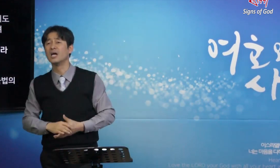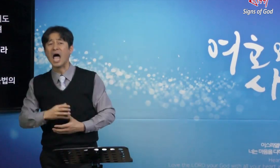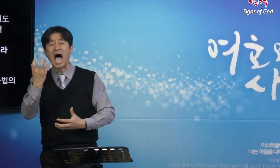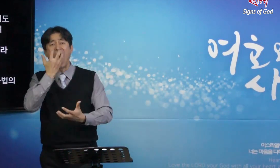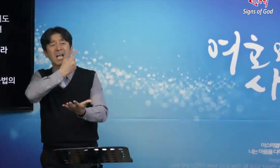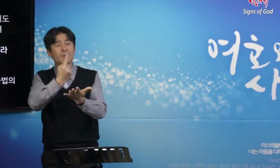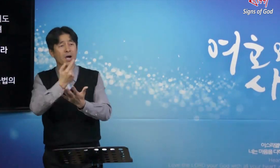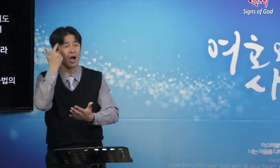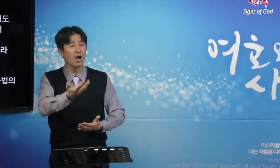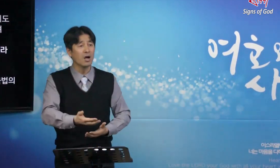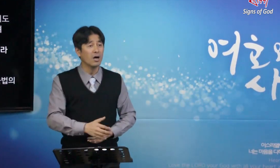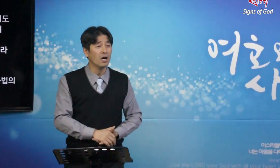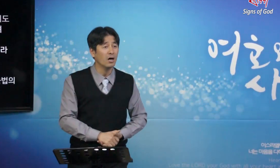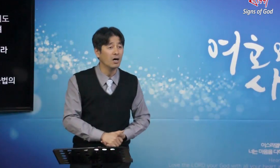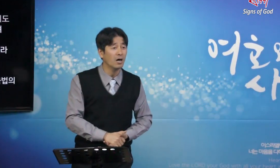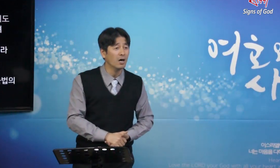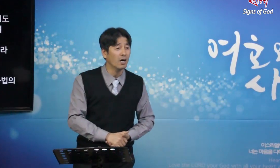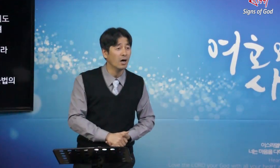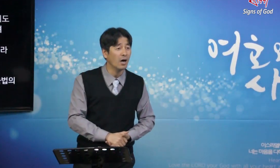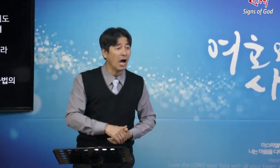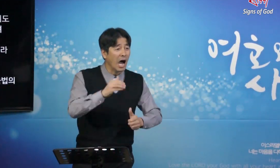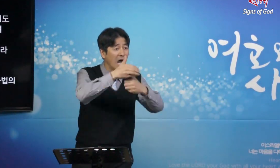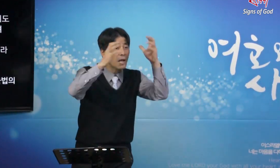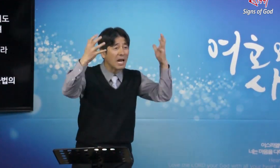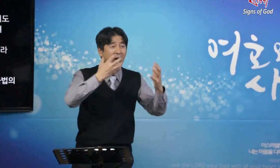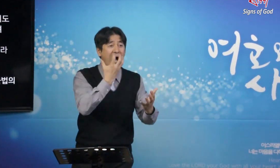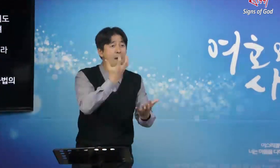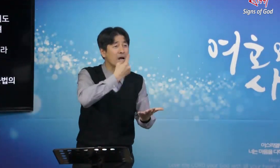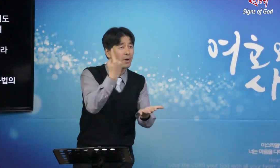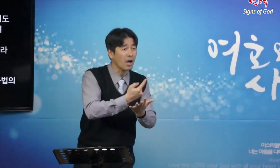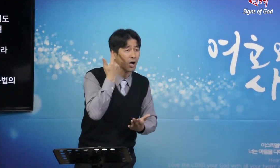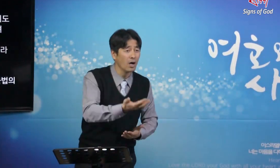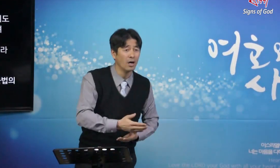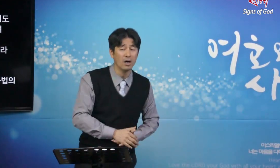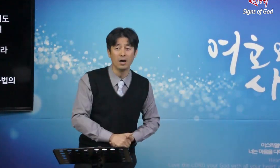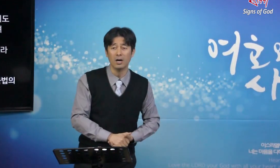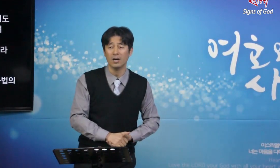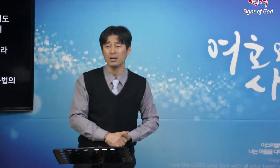하나님의 나라, 하나님의 나라는 청인의 하나님의 나라입니까?